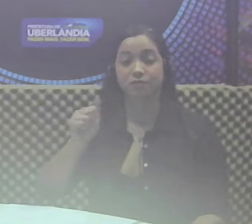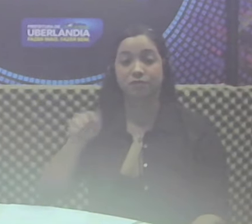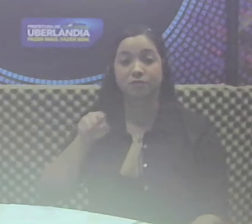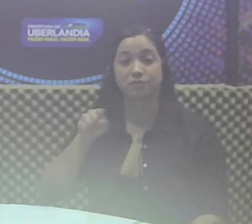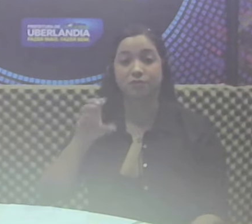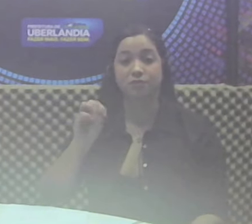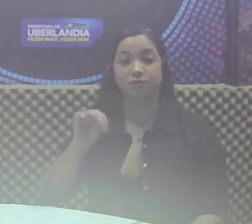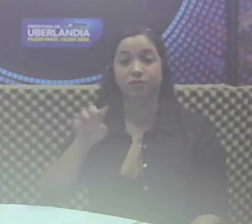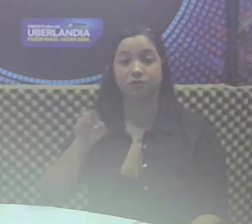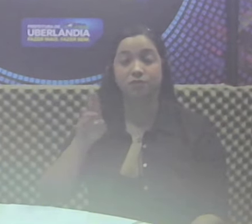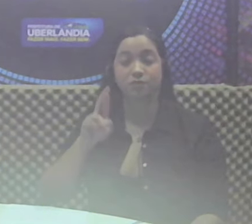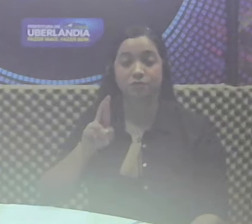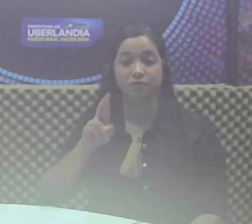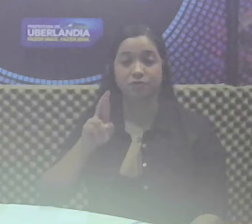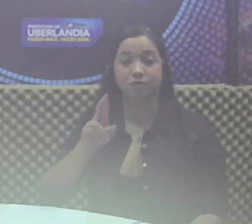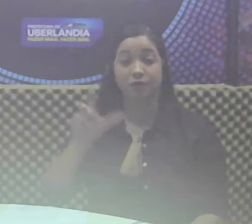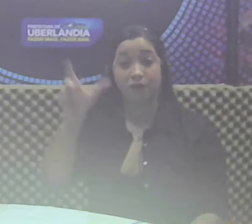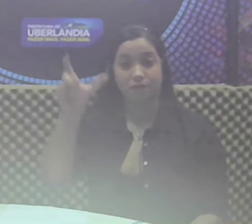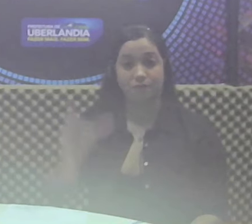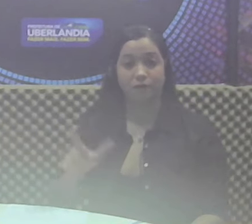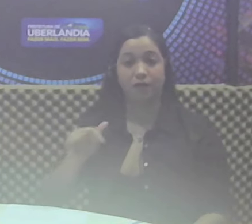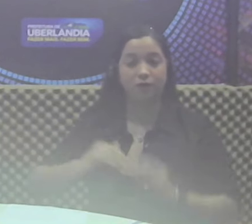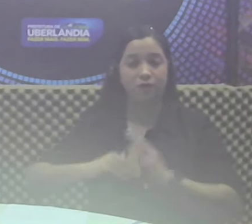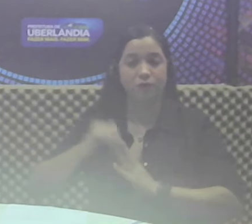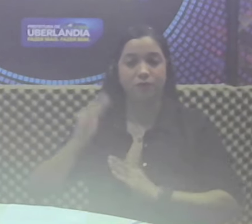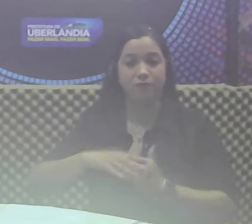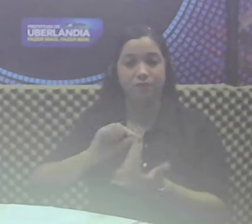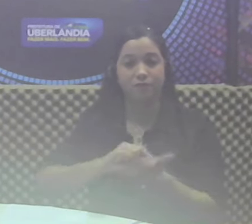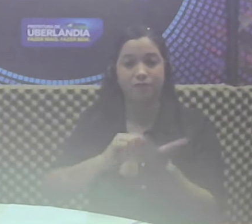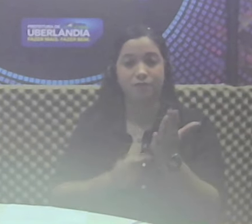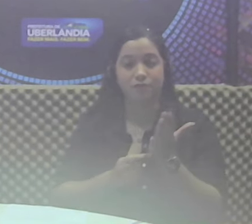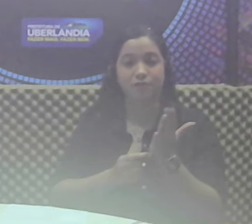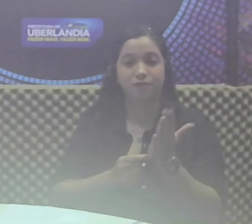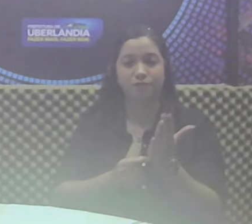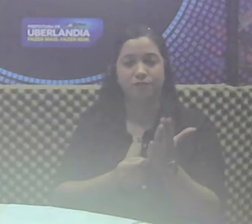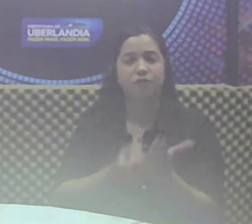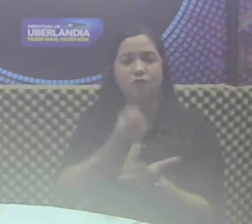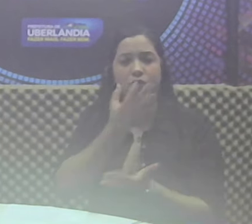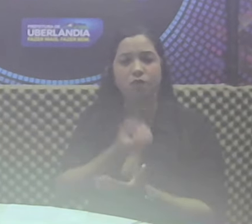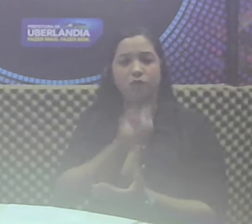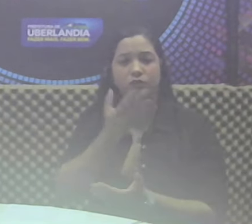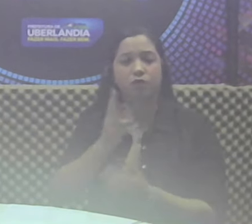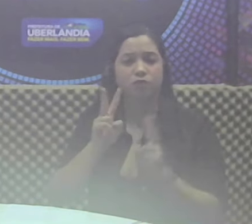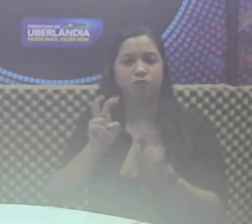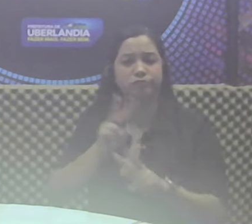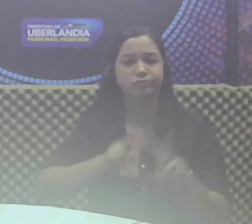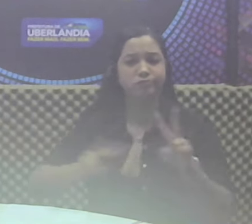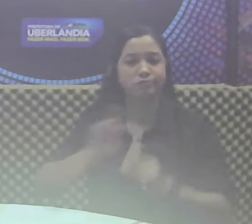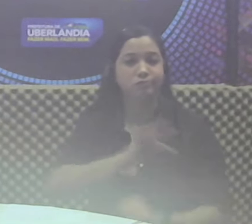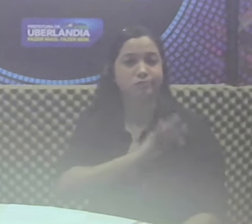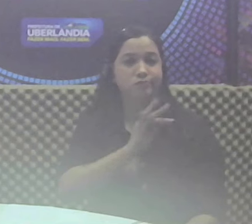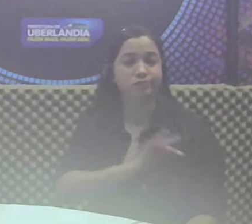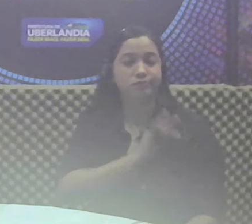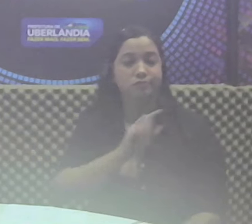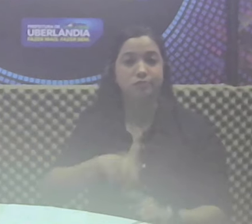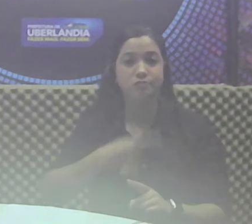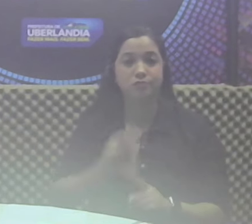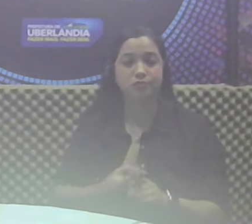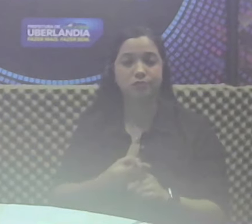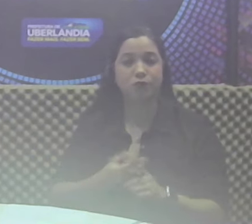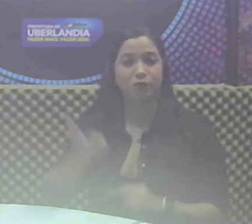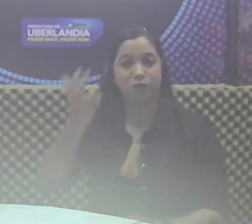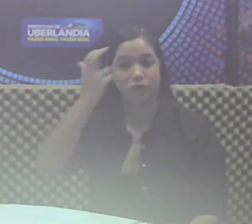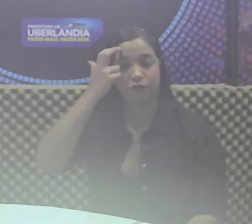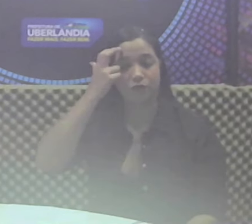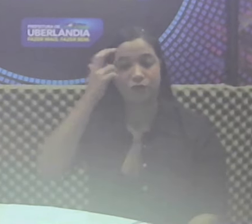prosas.com.br. O parecerista é o profissional contratado para emitir parecer após avaliação técnica e de mérito cultural